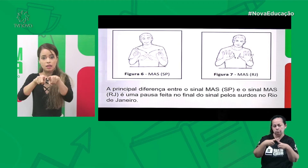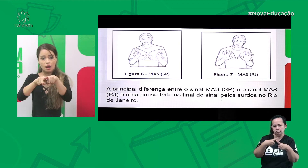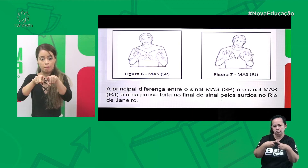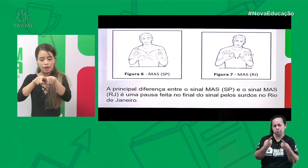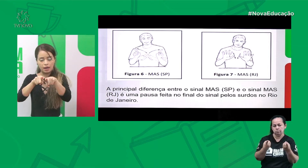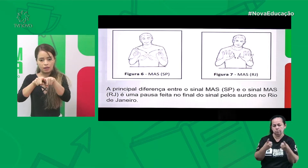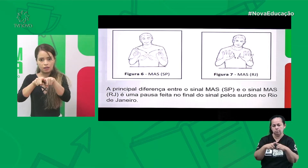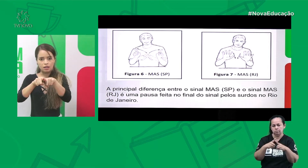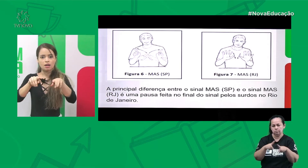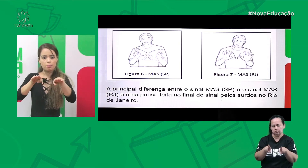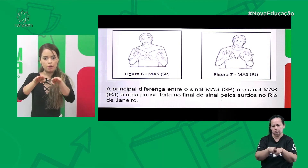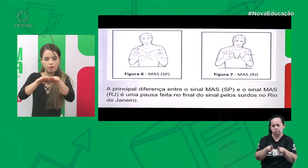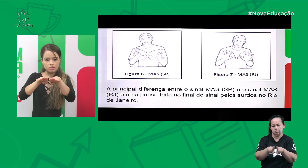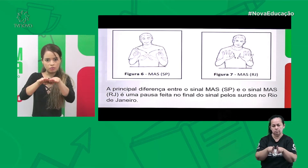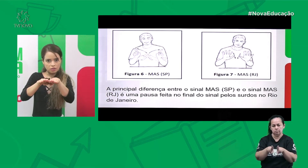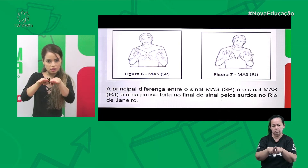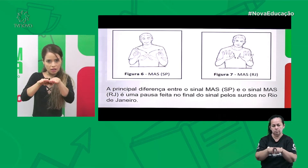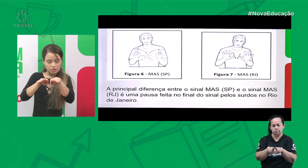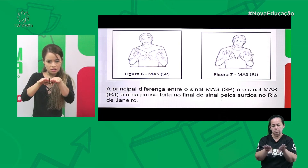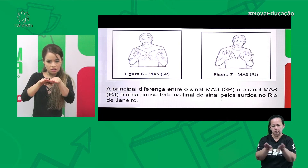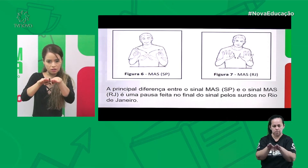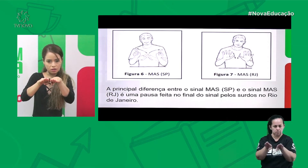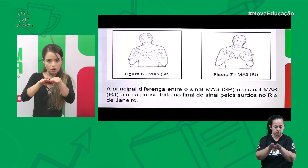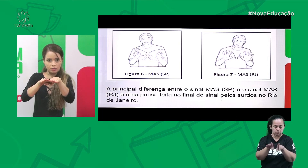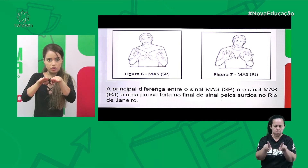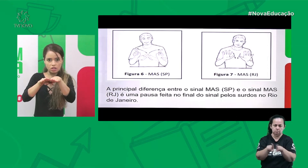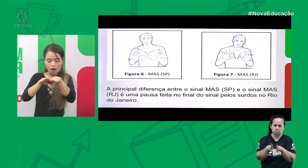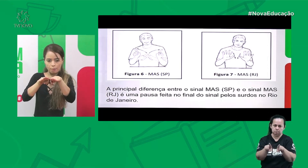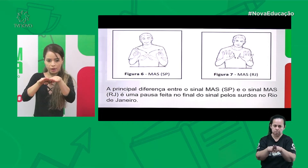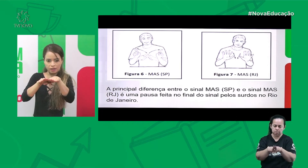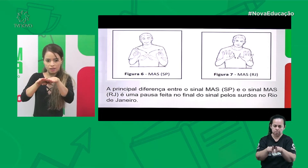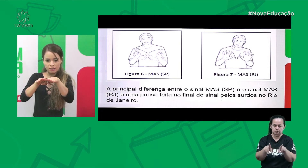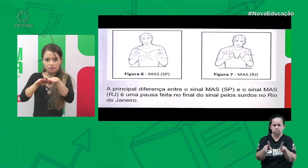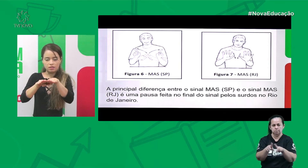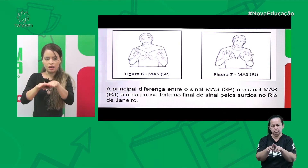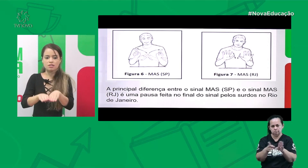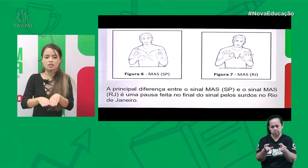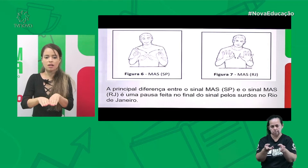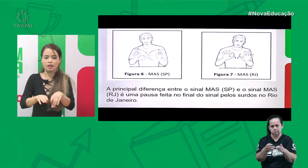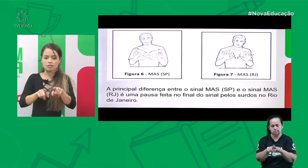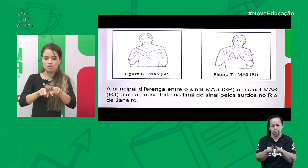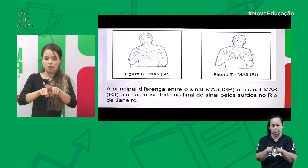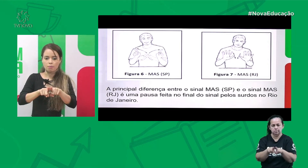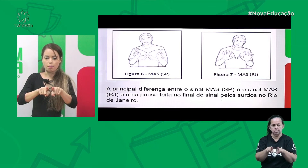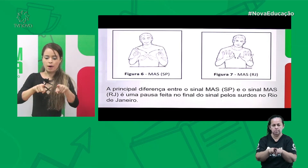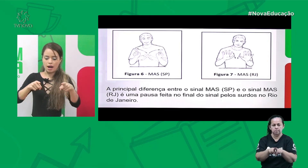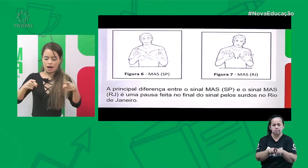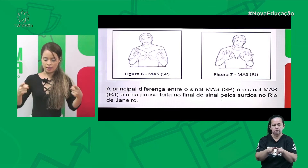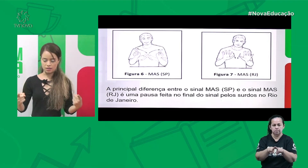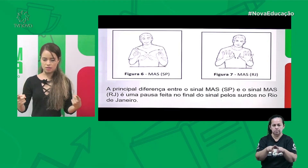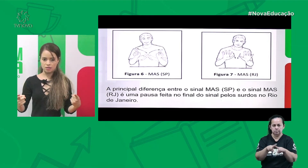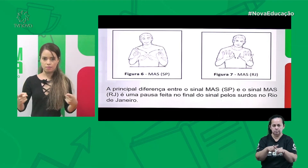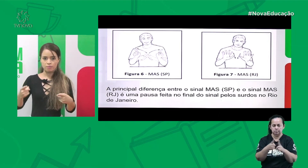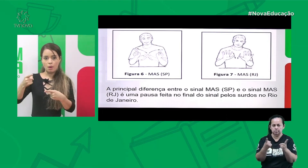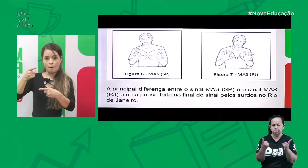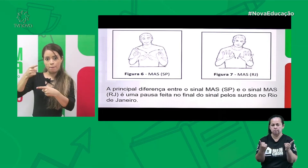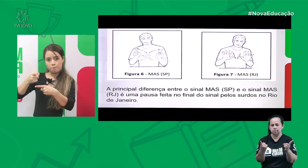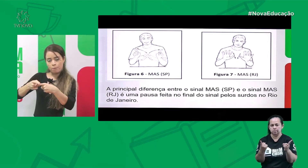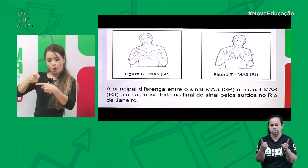porque também. E também pode ser utilizado assim. Então aí você já aprende 3 sinais.